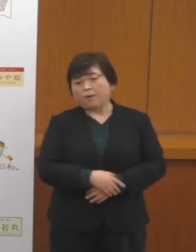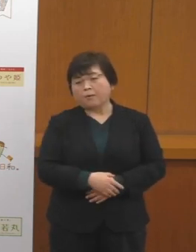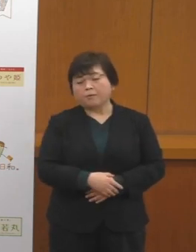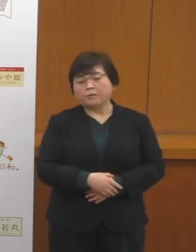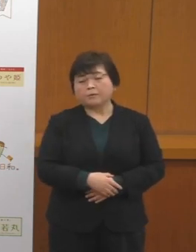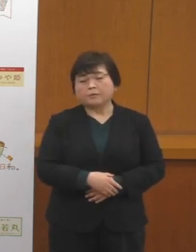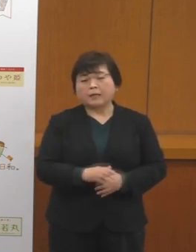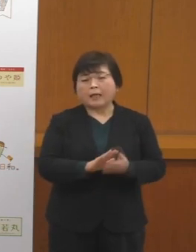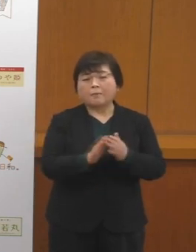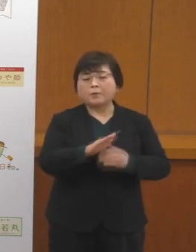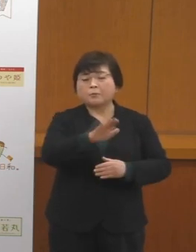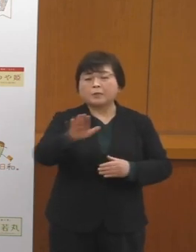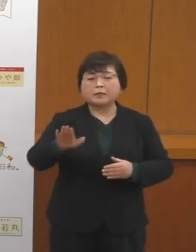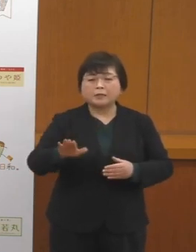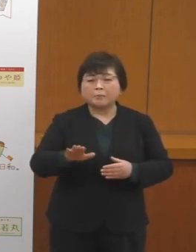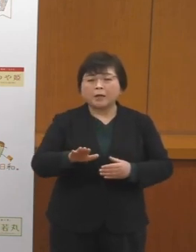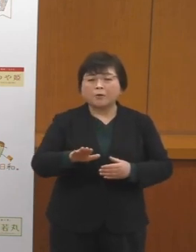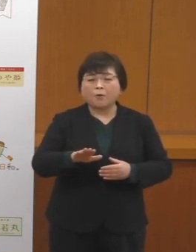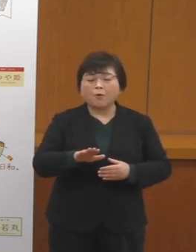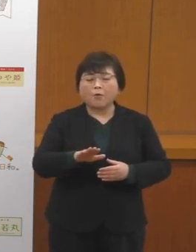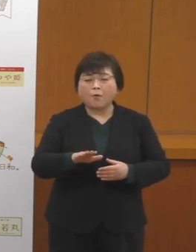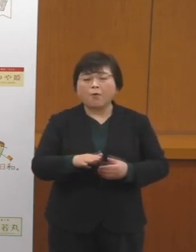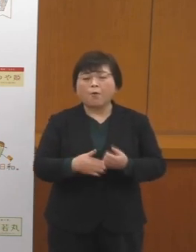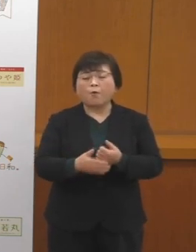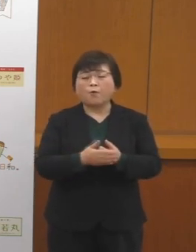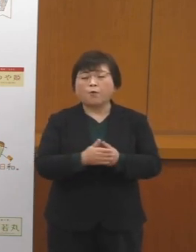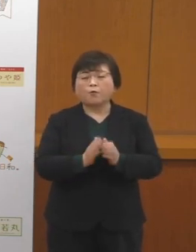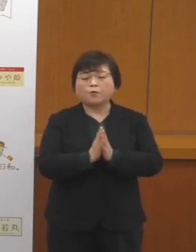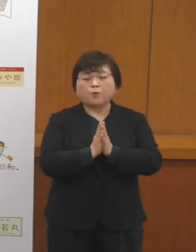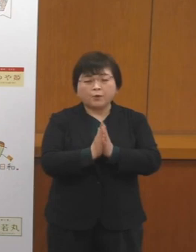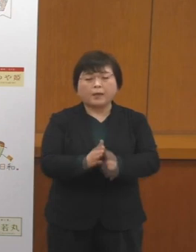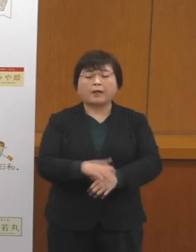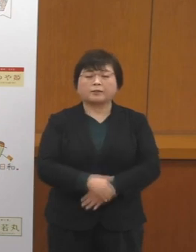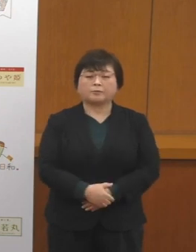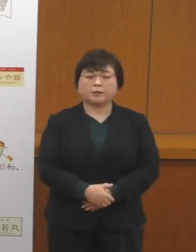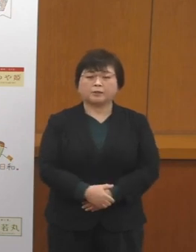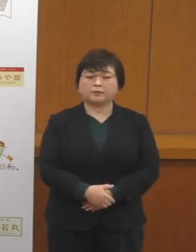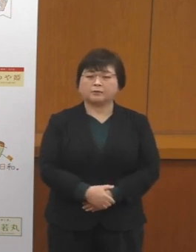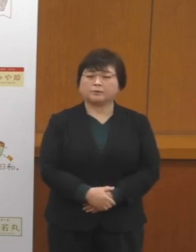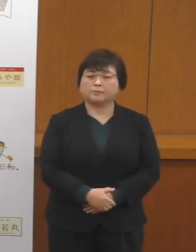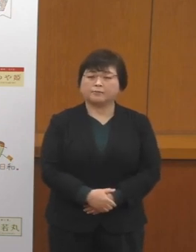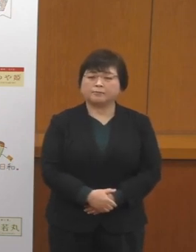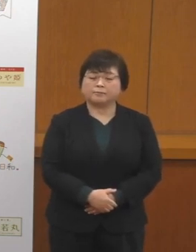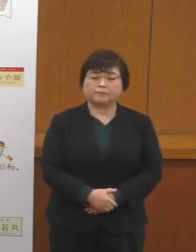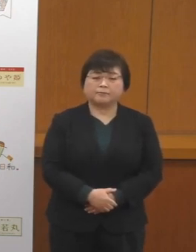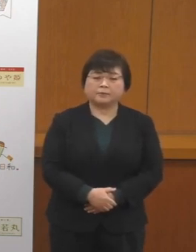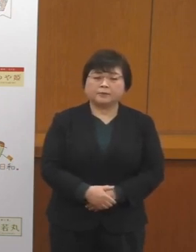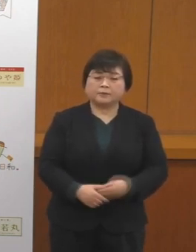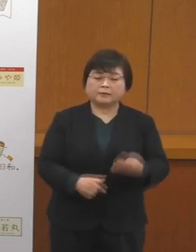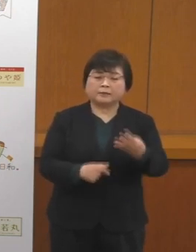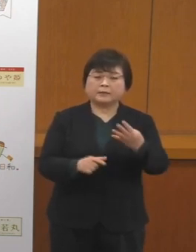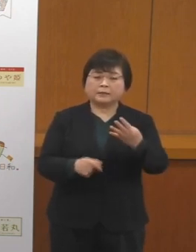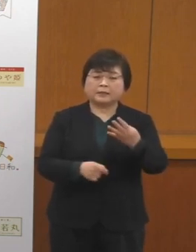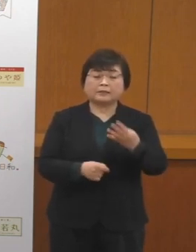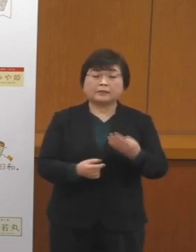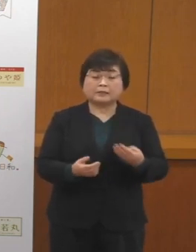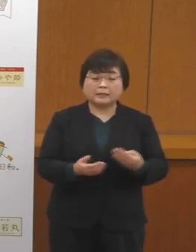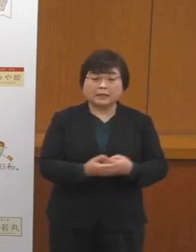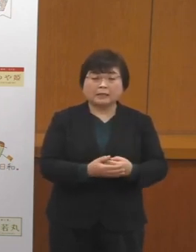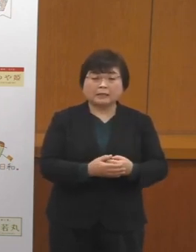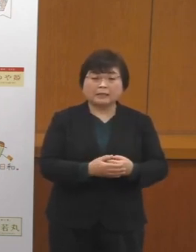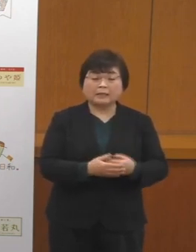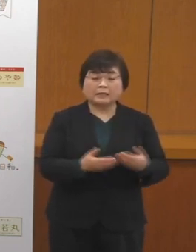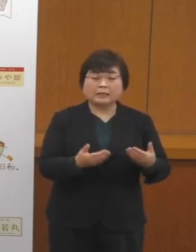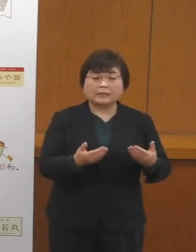県民の皆様の全員のご協力をぜひお願いいたします4月に入り進学